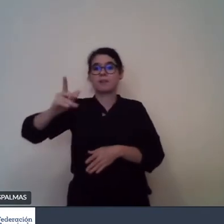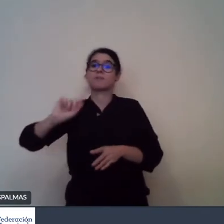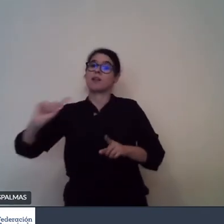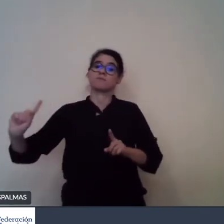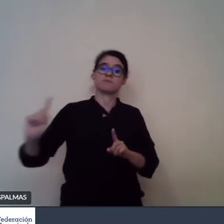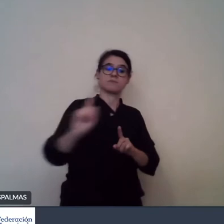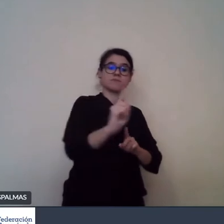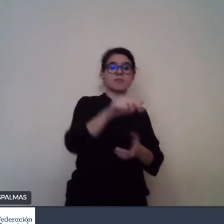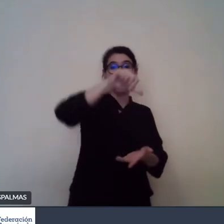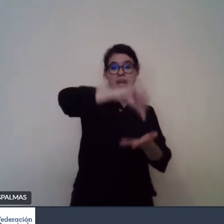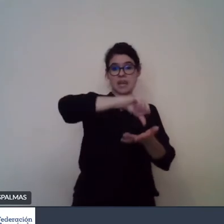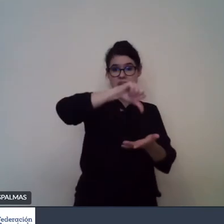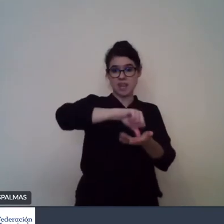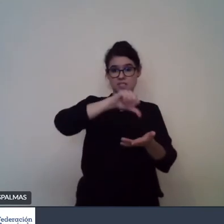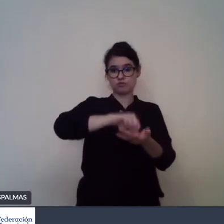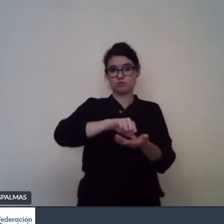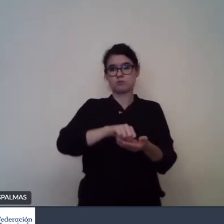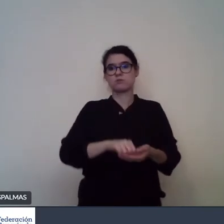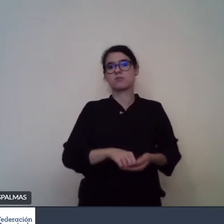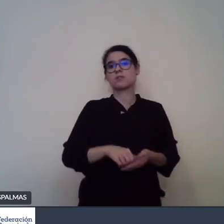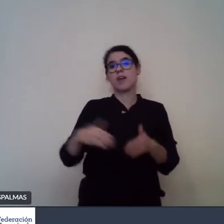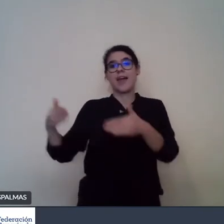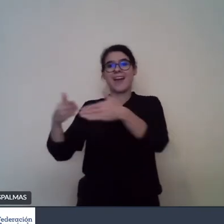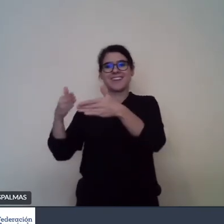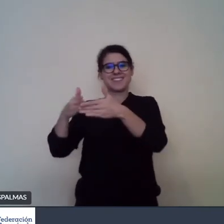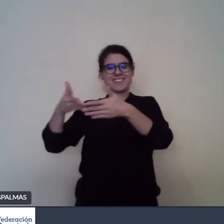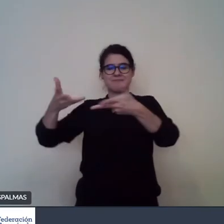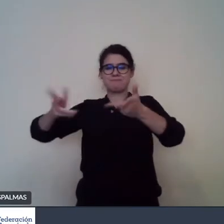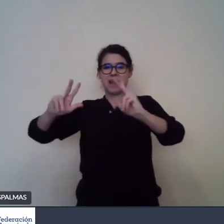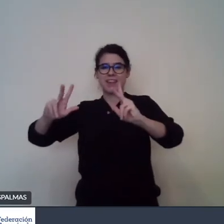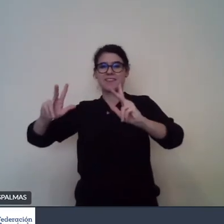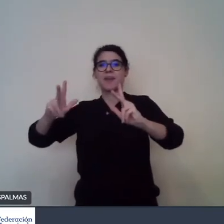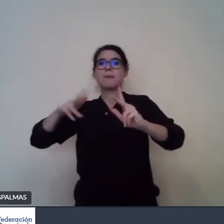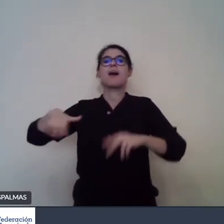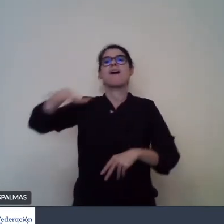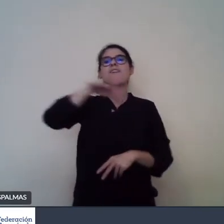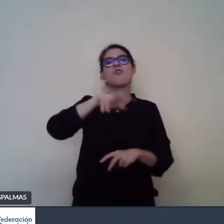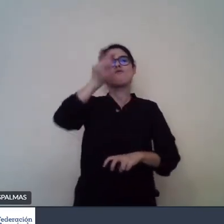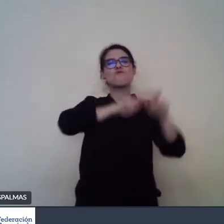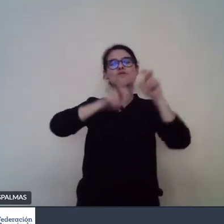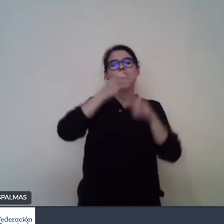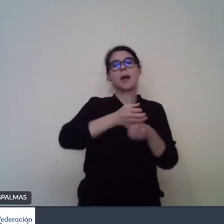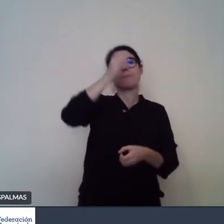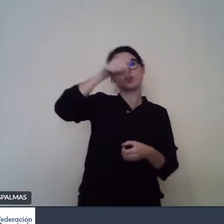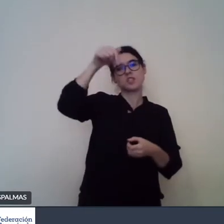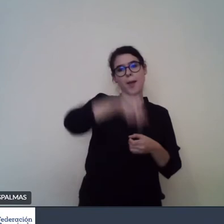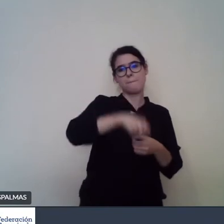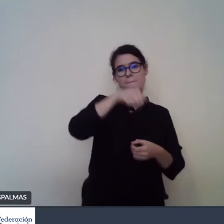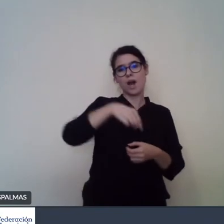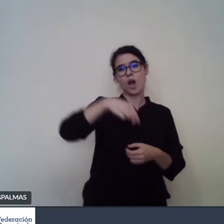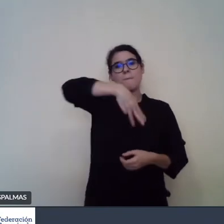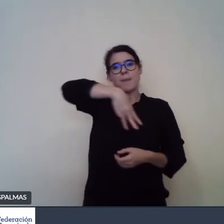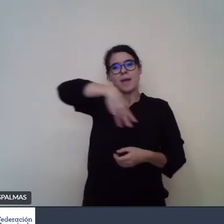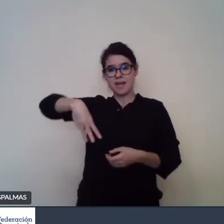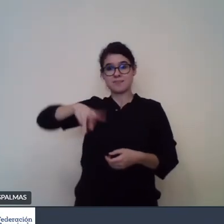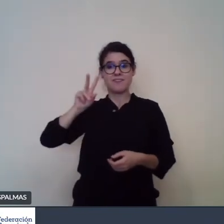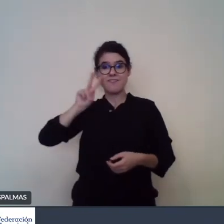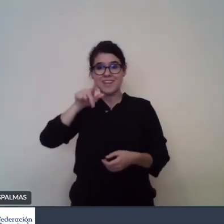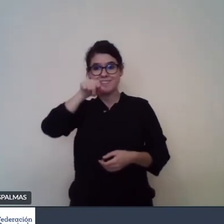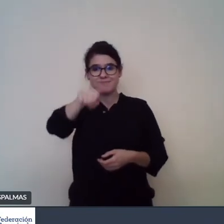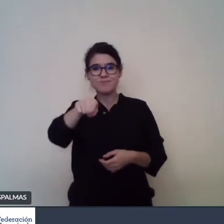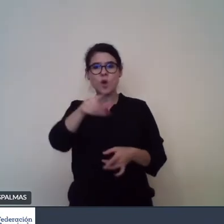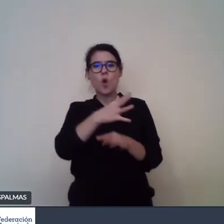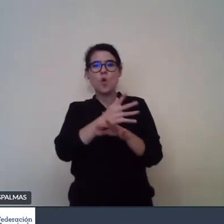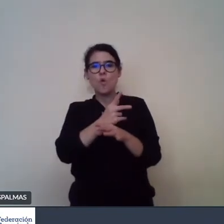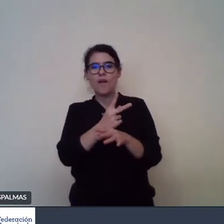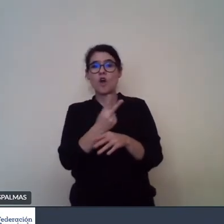Esquina despejada para buscar el mismatch en el poste bajo. Fijaros ahora que este es el jugador al que hay que atacar. Estos dos jugadores contra